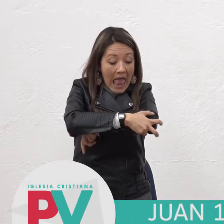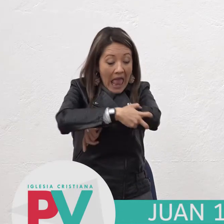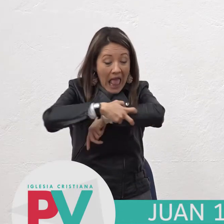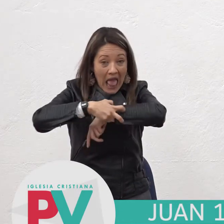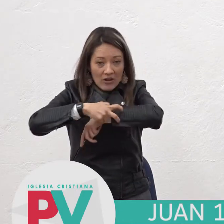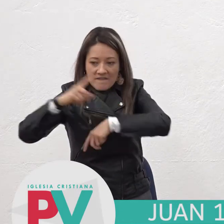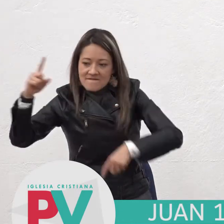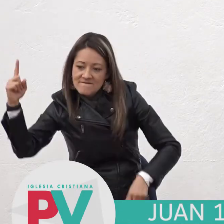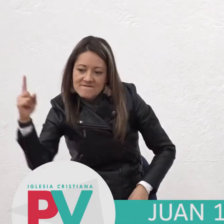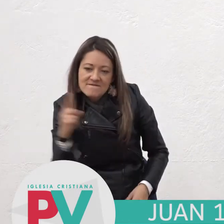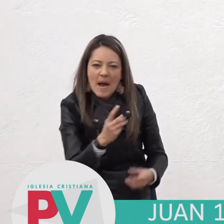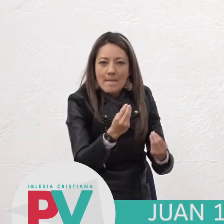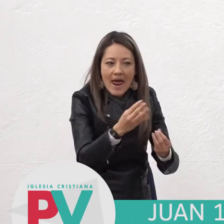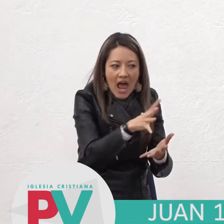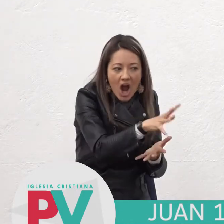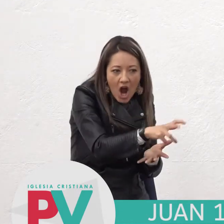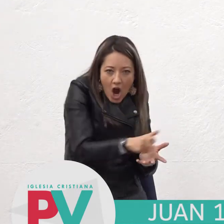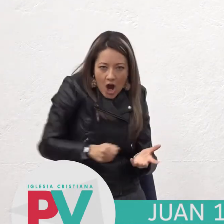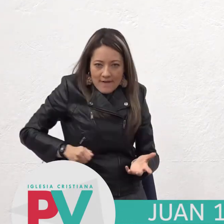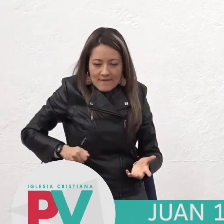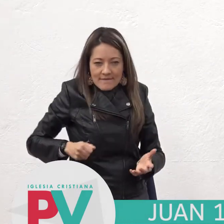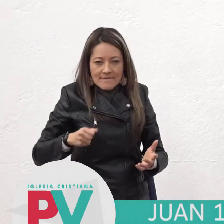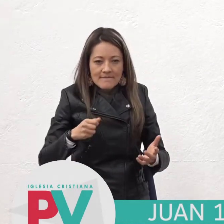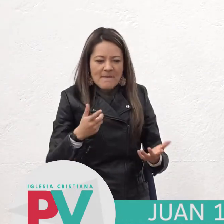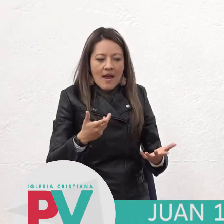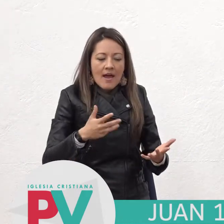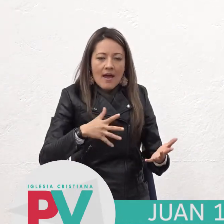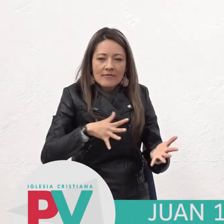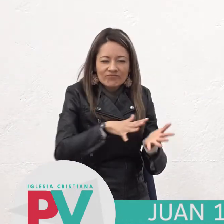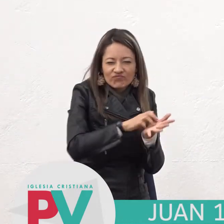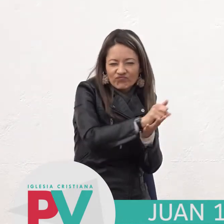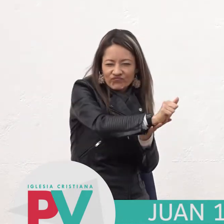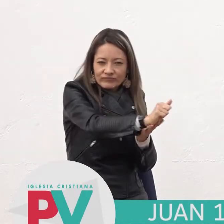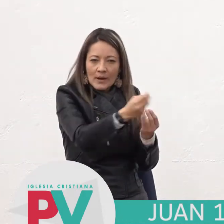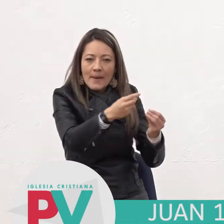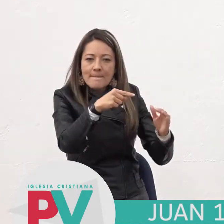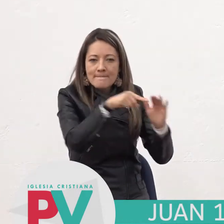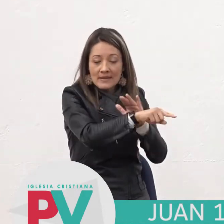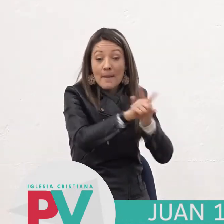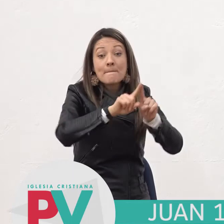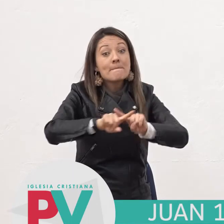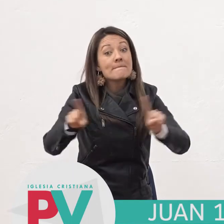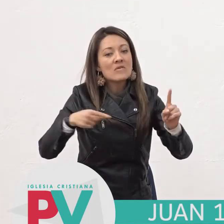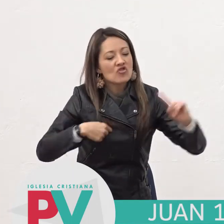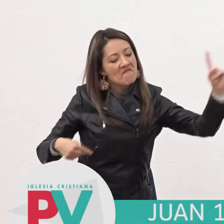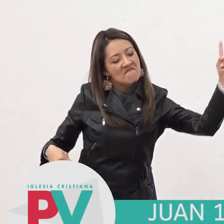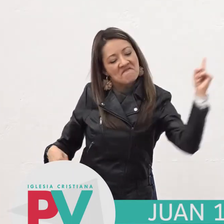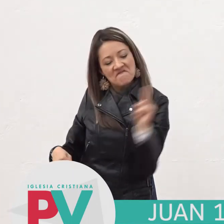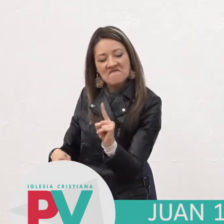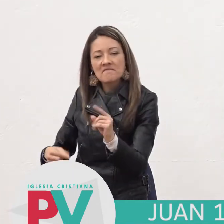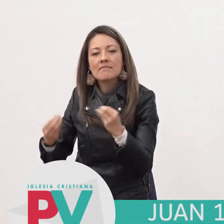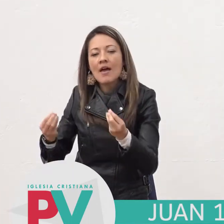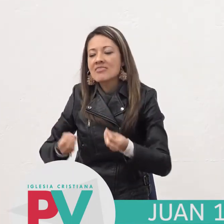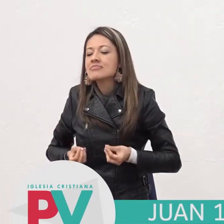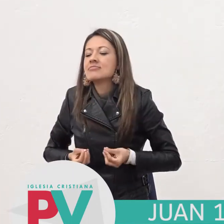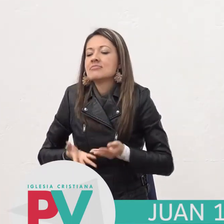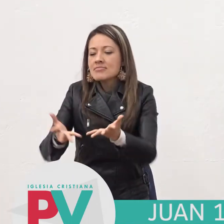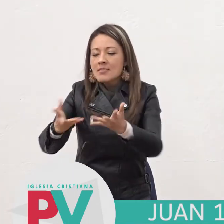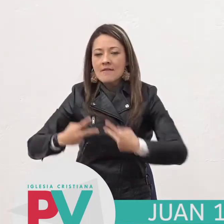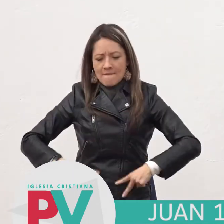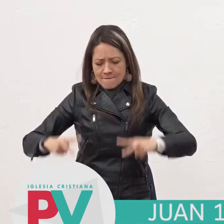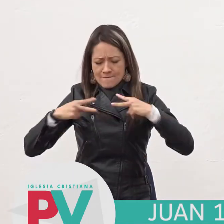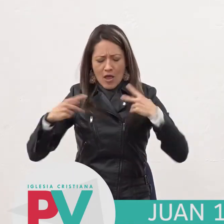sino para hurtar y matar y destruir. Y yo he venido para que tengan vida y para que la tengan